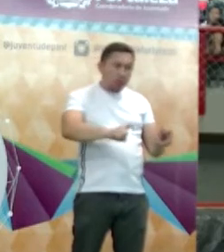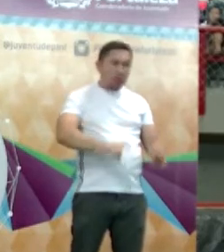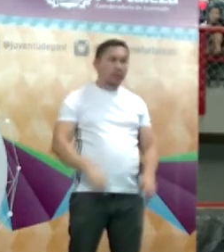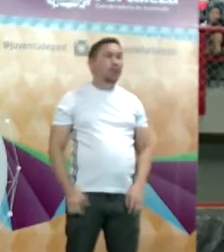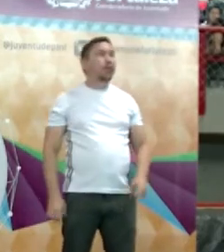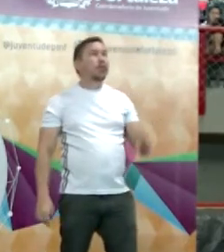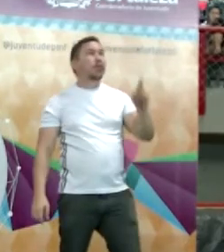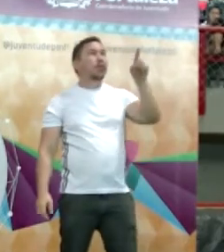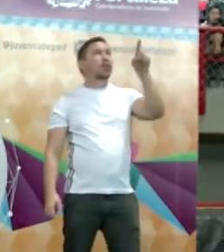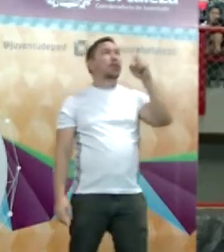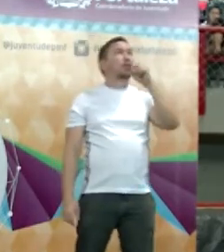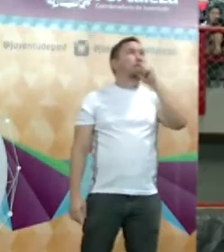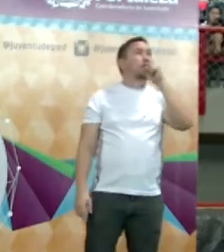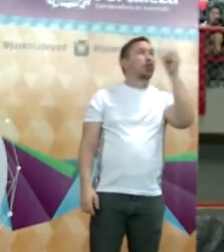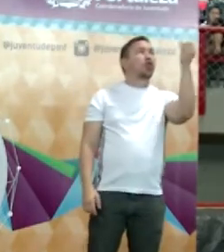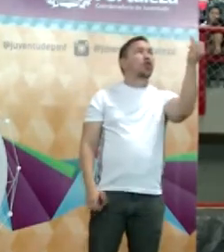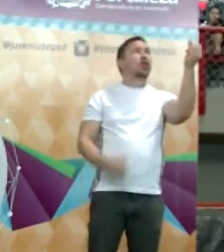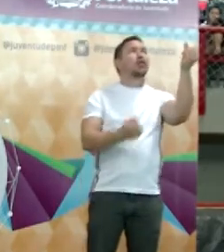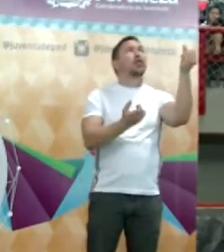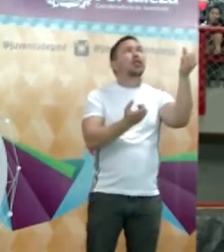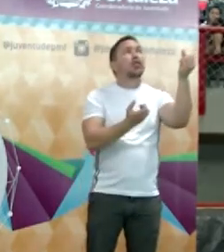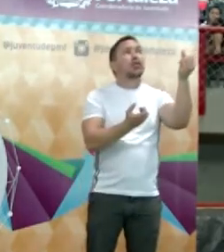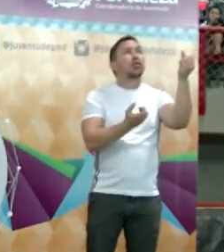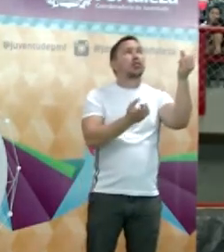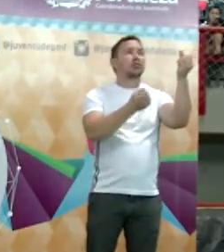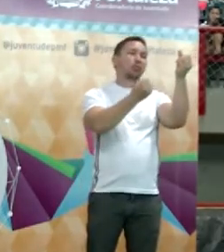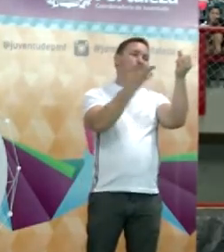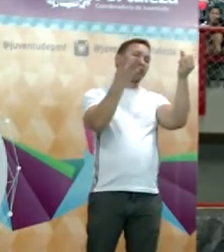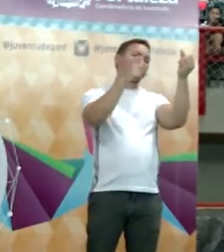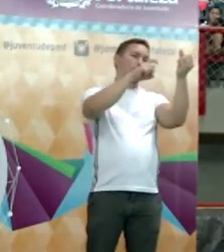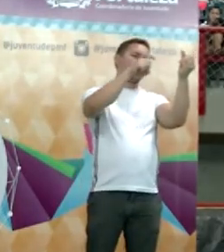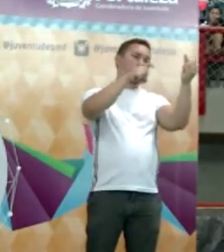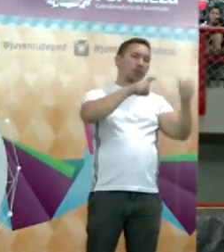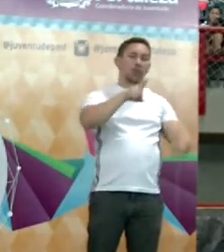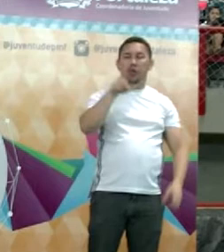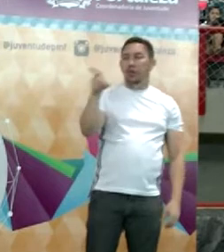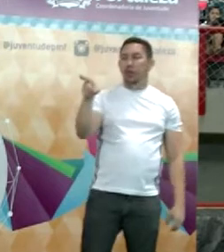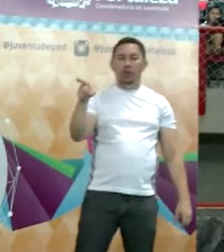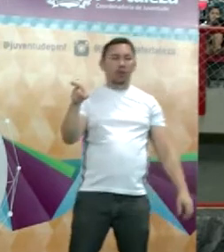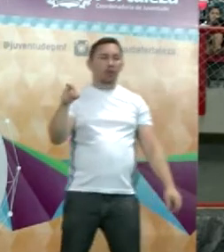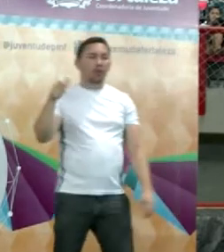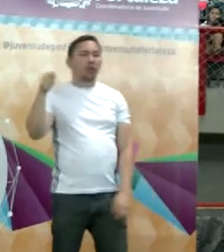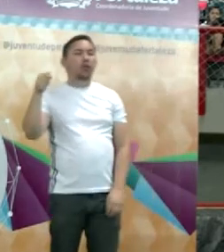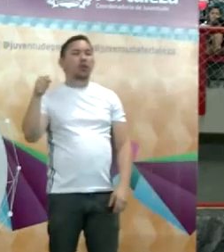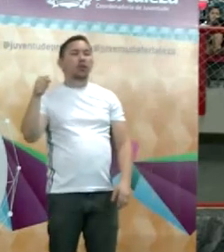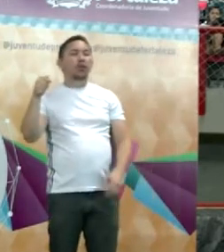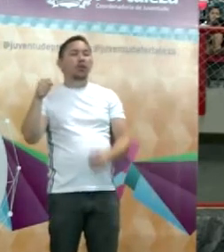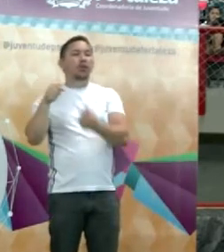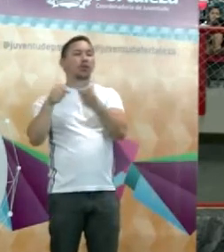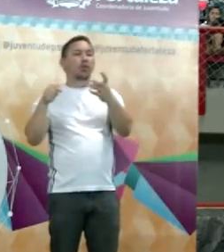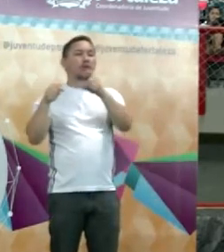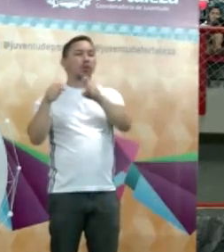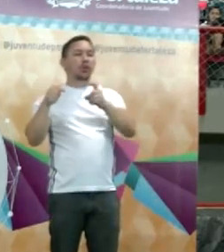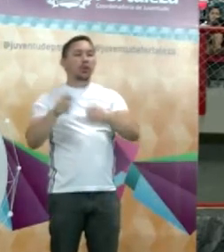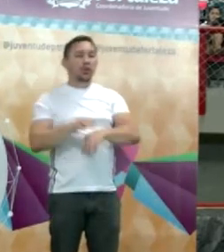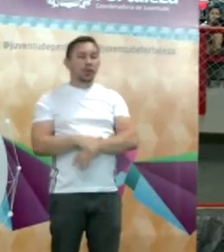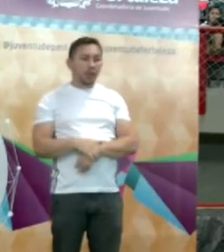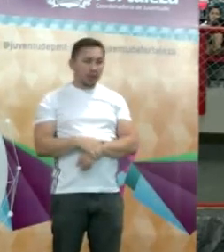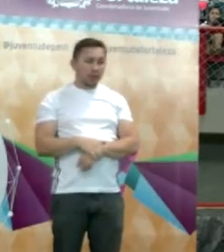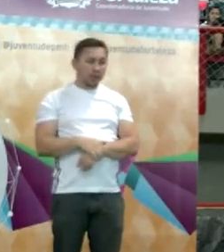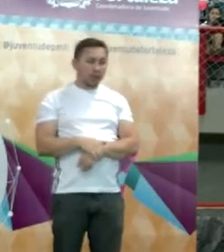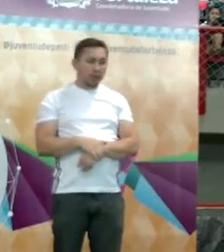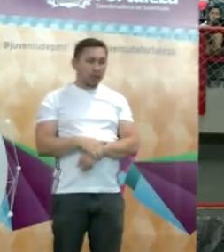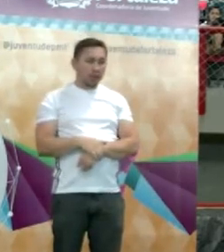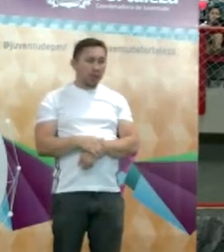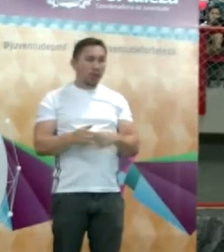Aí o segundo ângulo vai ter o 6 quantas vezes? X. O terceiro ângulo vai ter o 7 quantas vezes? X. Então